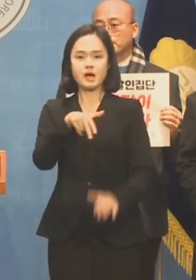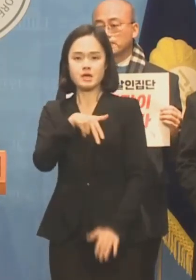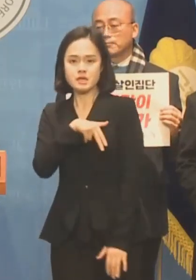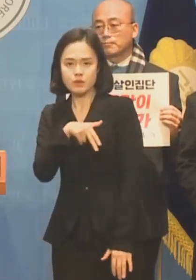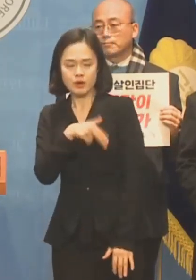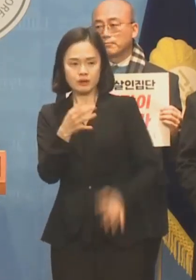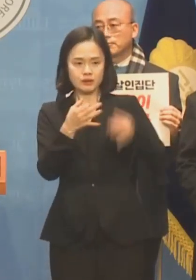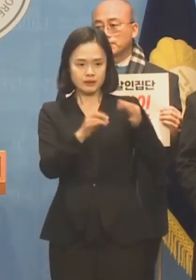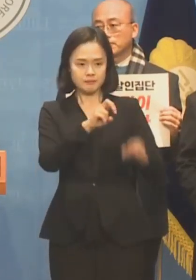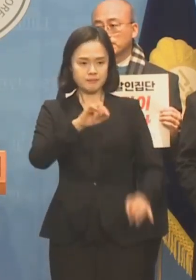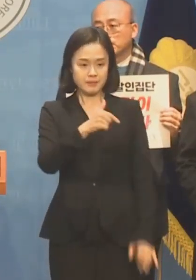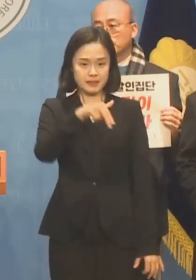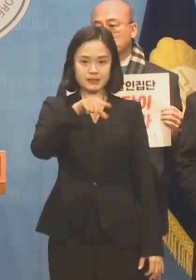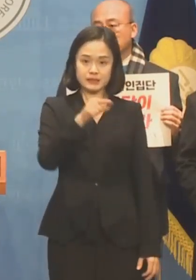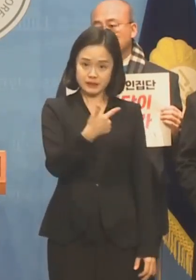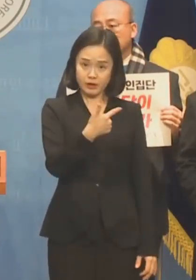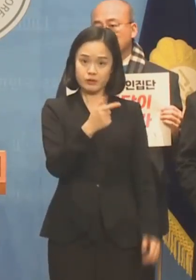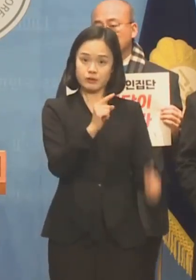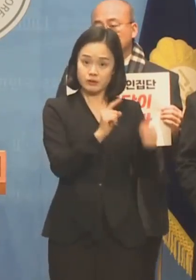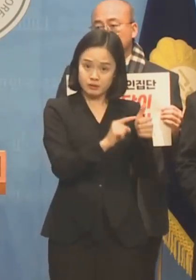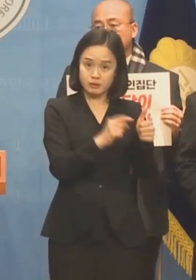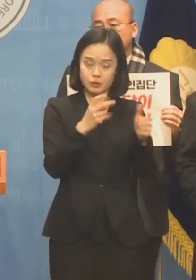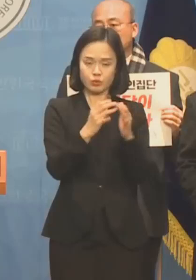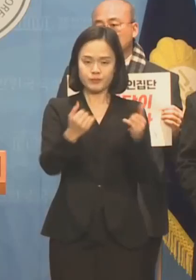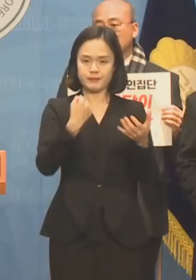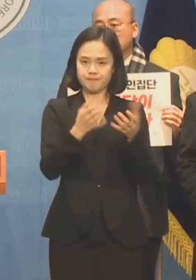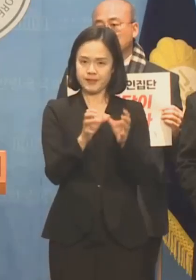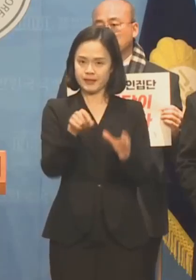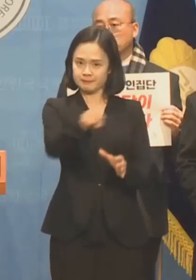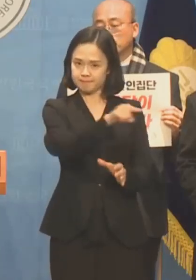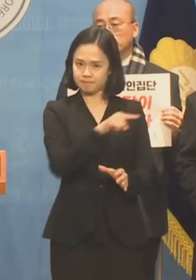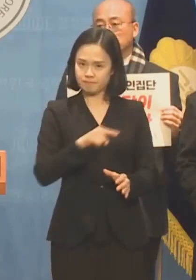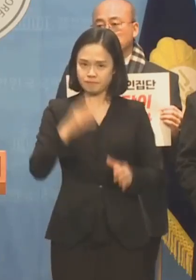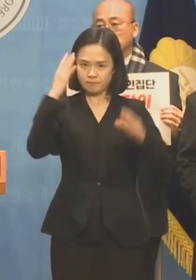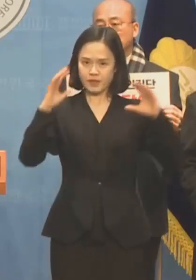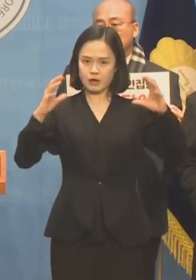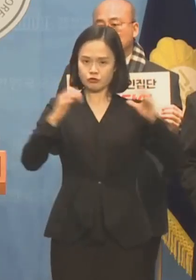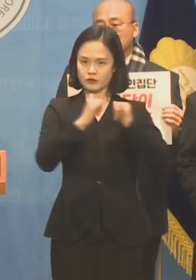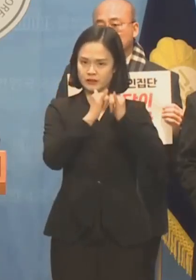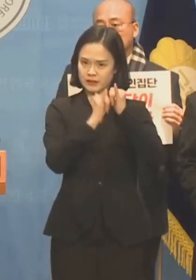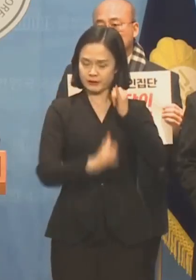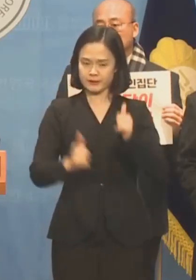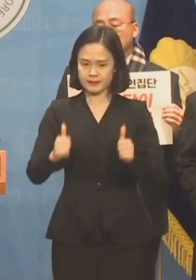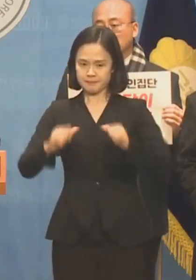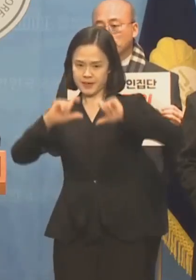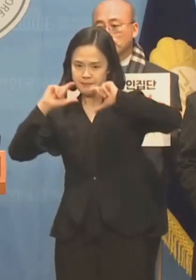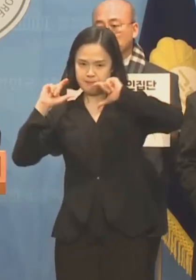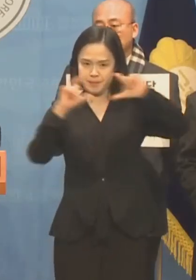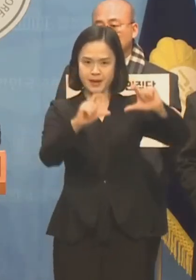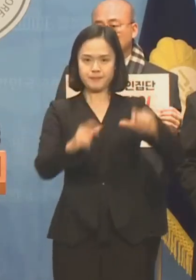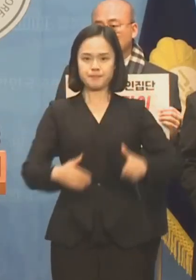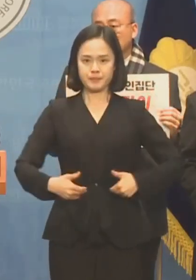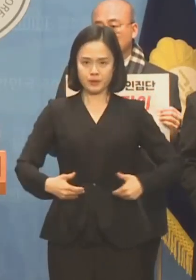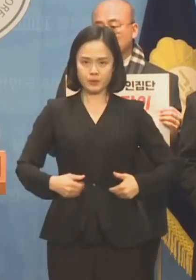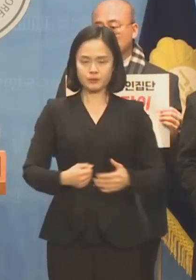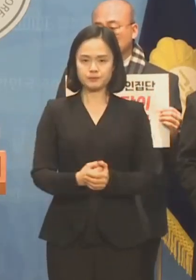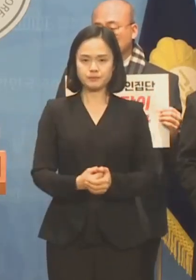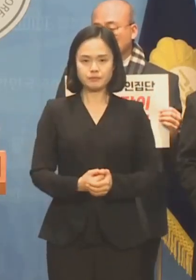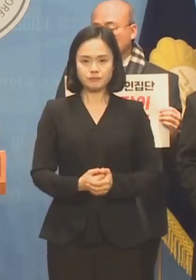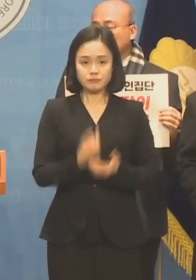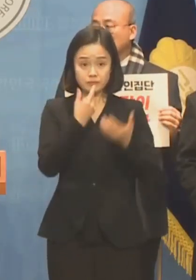김민전 국회의원에 대해서 역사와 국민의 심판은 준엄할 수밖에 없다고 생각합니다. 민주당에서